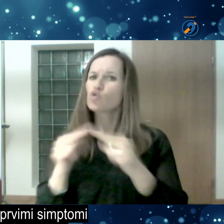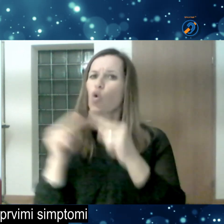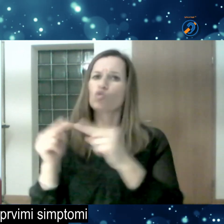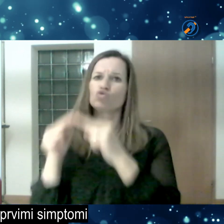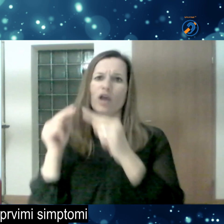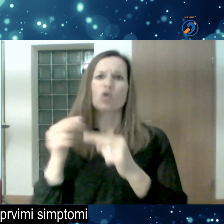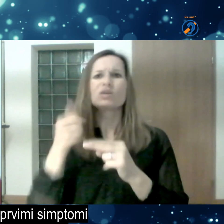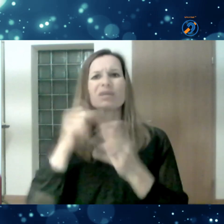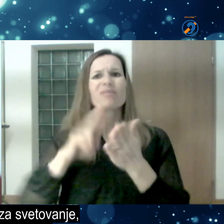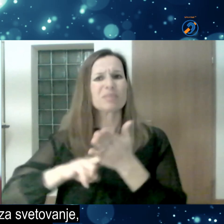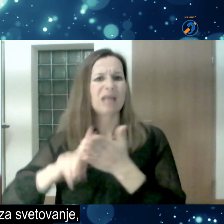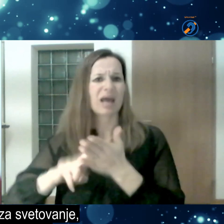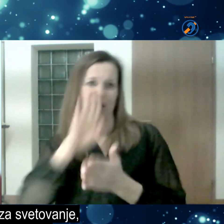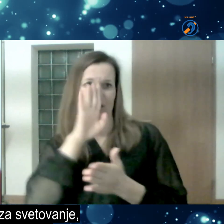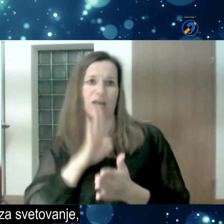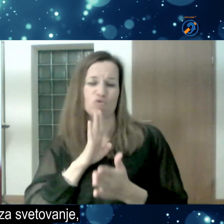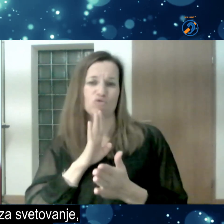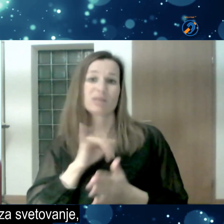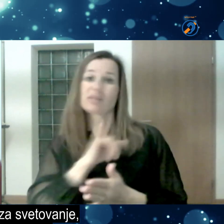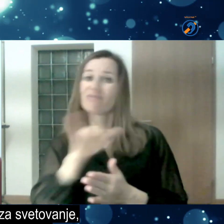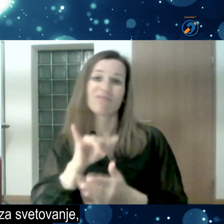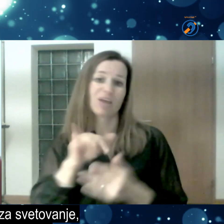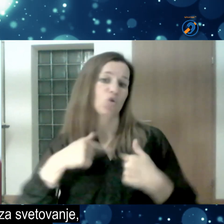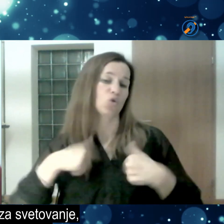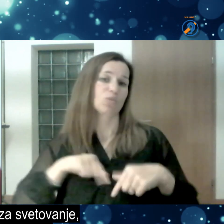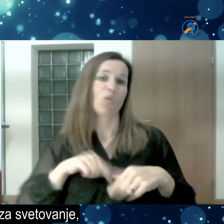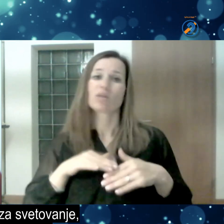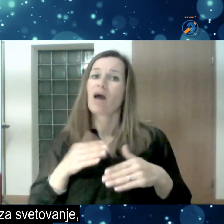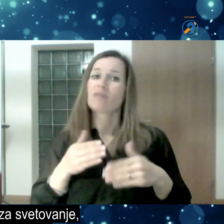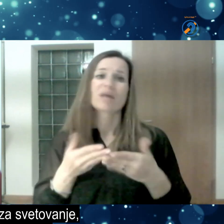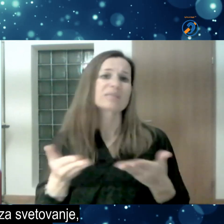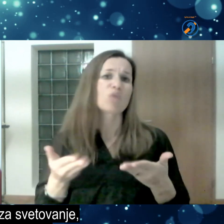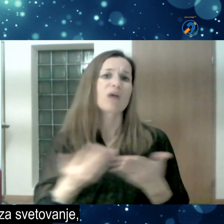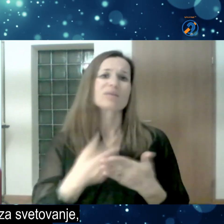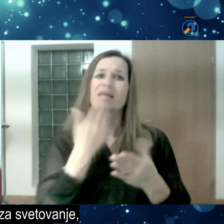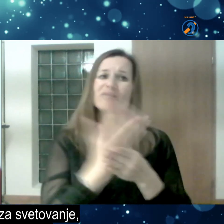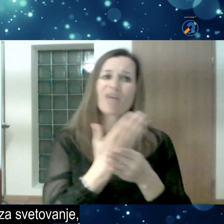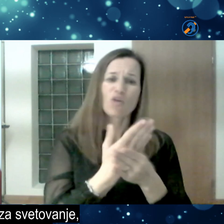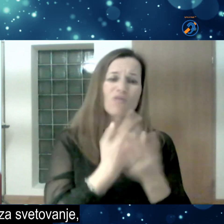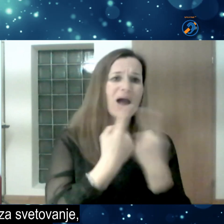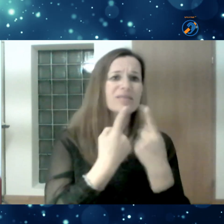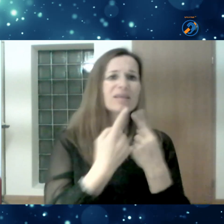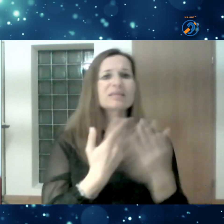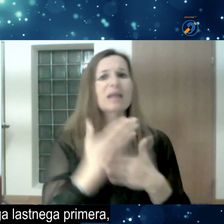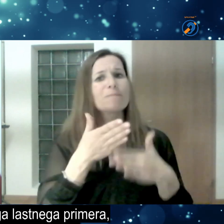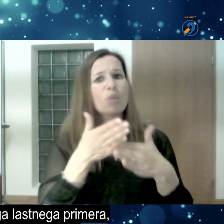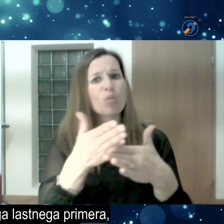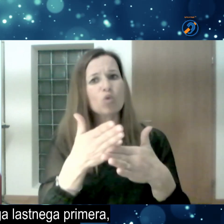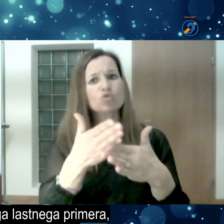simptomi naglušnosti in vedno smo na razpolago za nasvetovanje, za pomoč, za usmeritve.